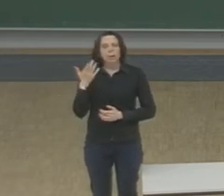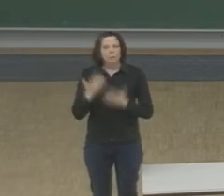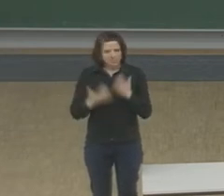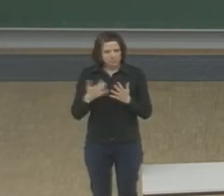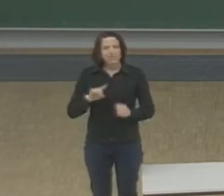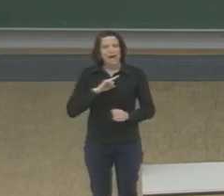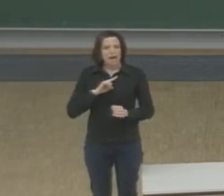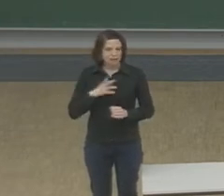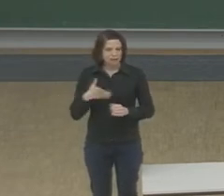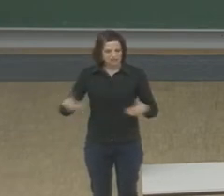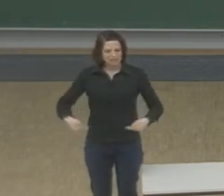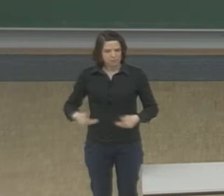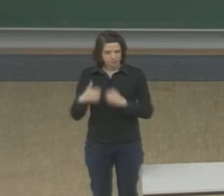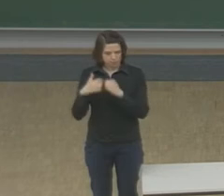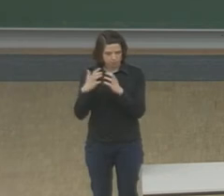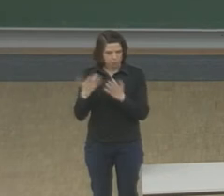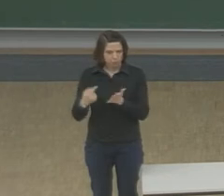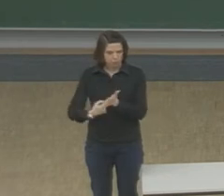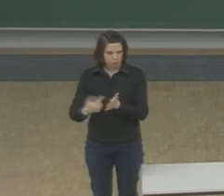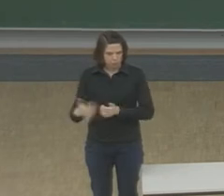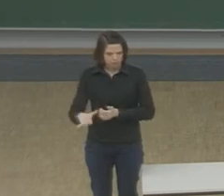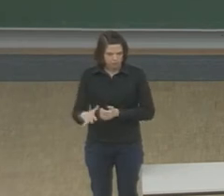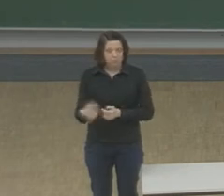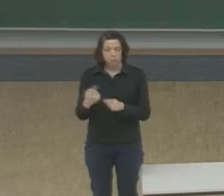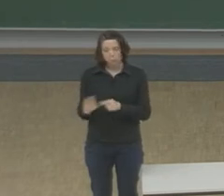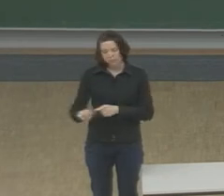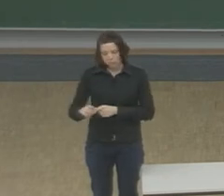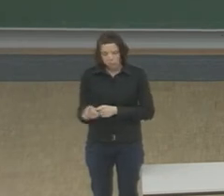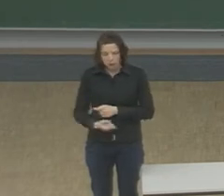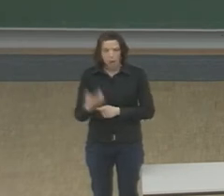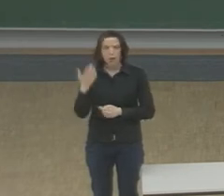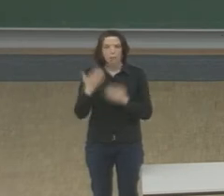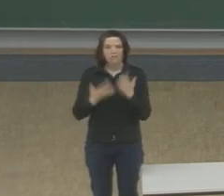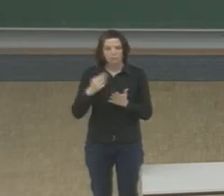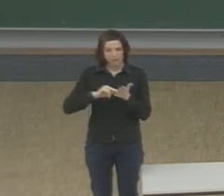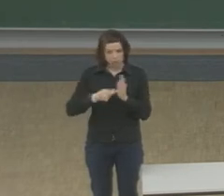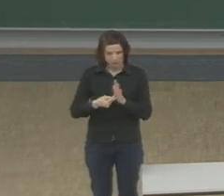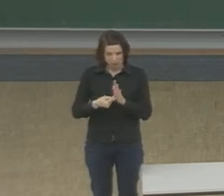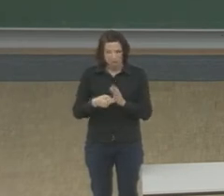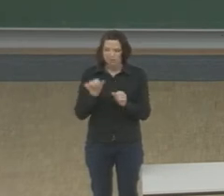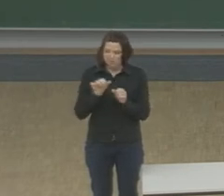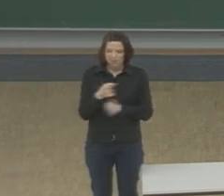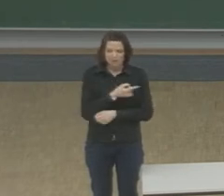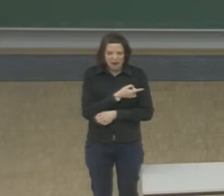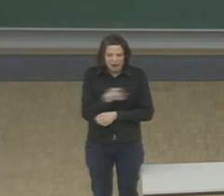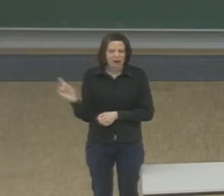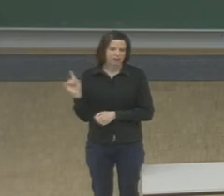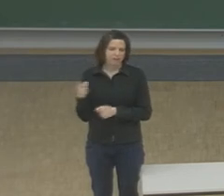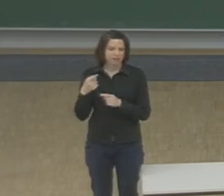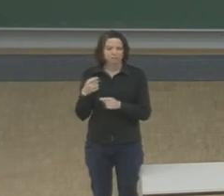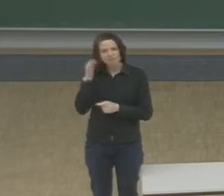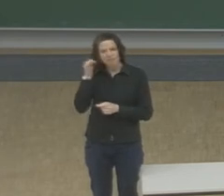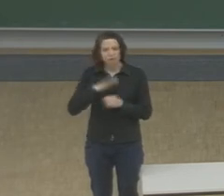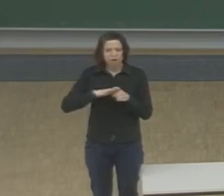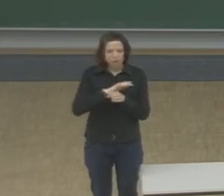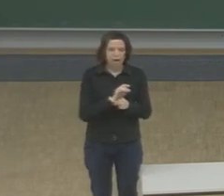eigenständiger Disziplin geht interessanterweise auch eine zunehmende Verbreitung mathematischer Methoden in fast allen anderen Wissenschaftsbereichen und in